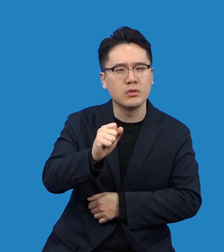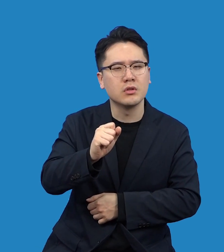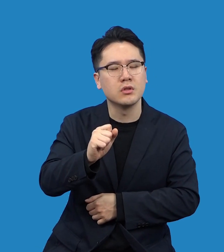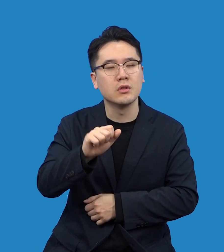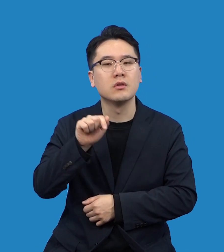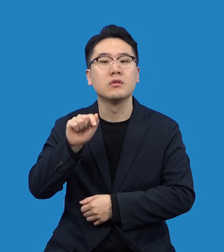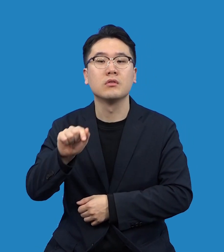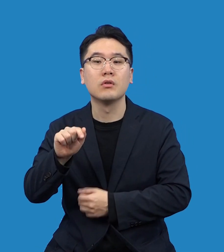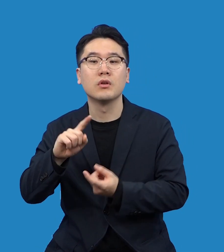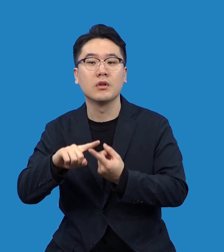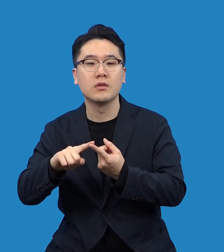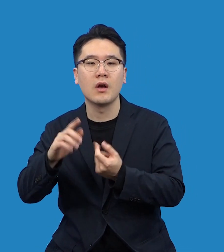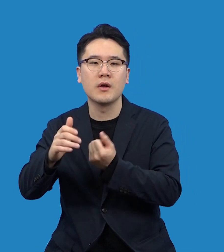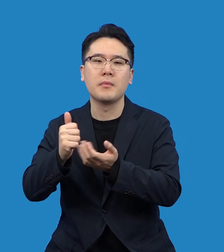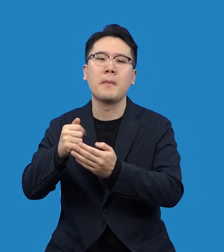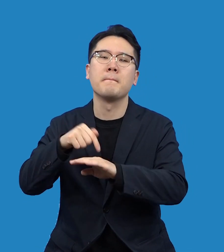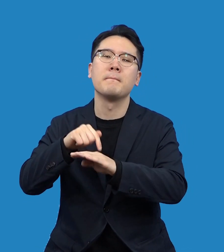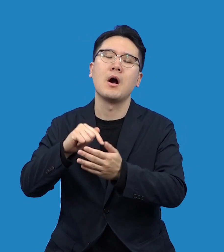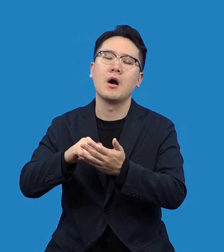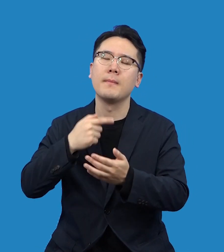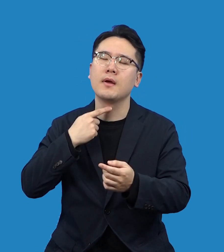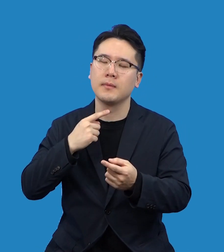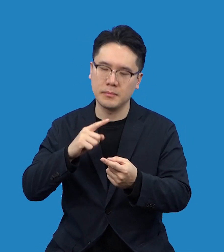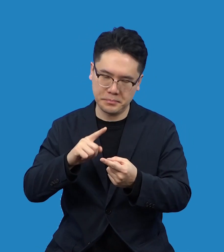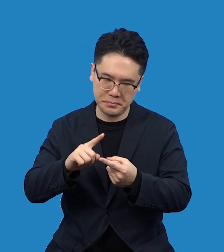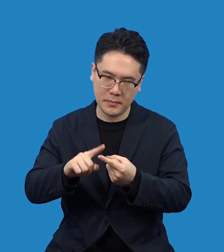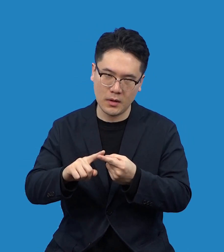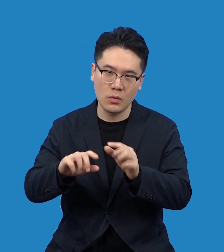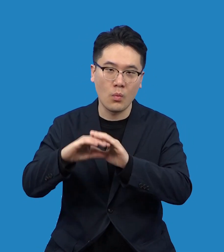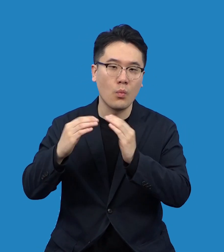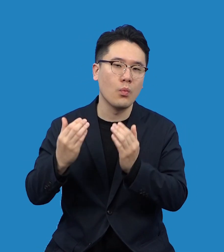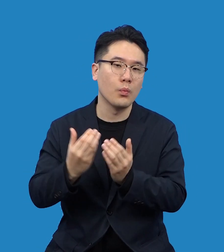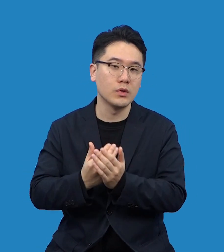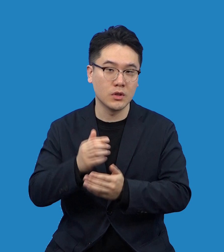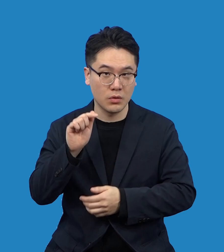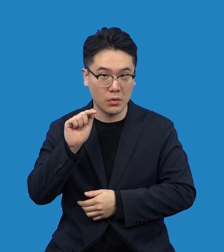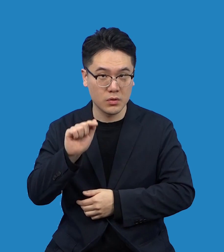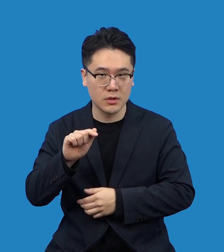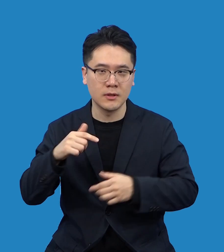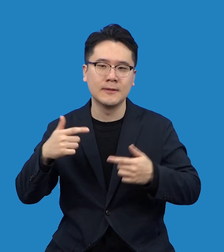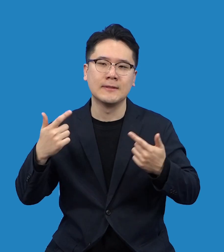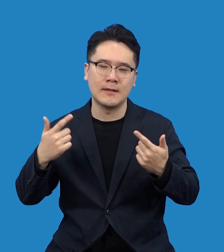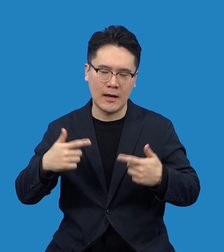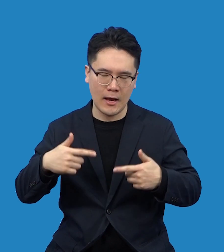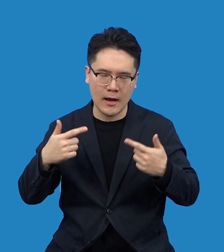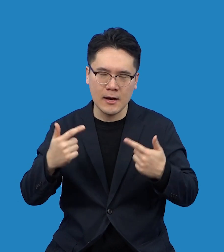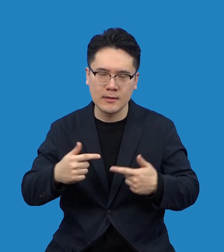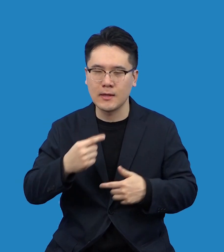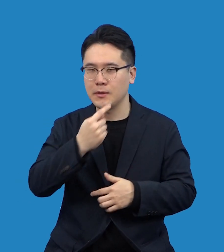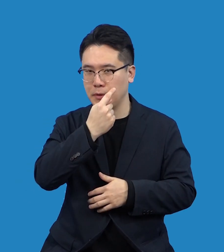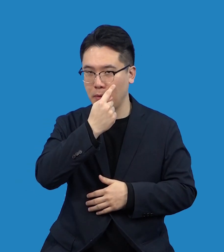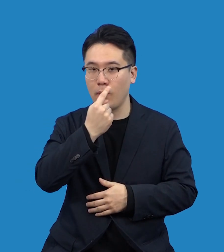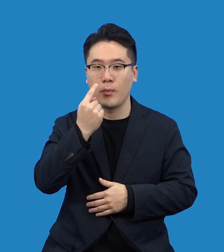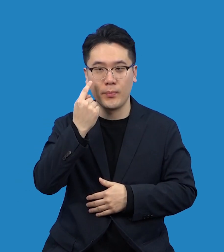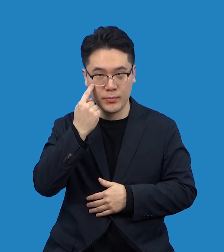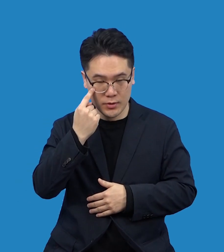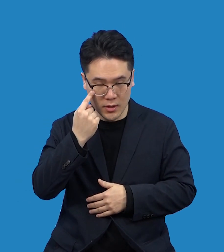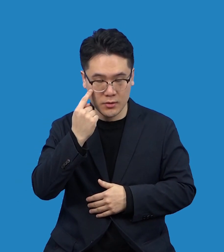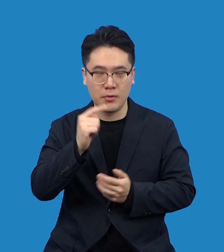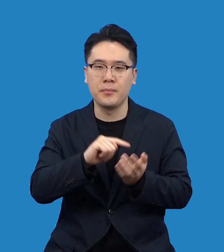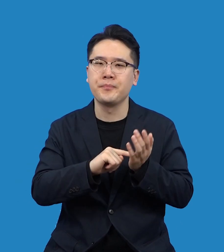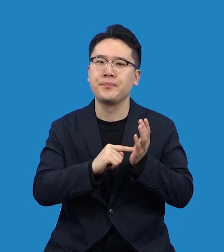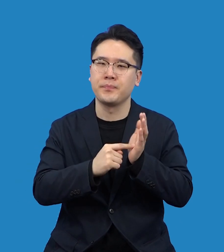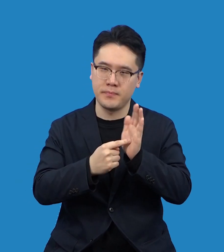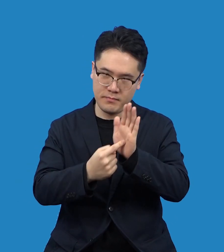하나님의 마음에 들고 완전한 것인지를 항상 현재적으로 검증하여